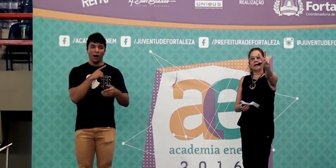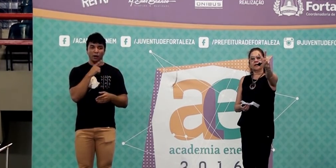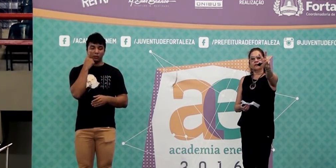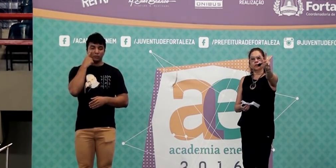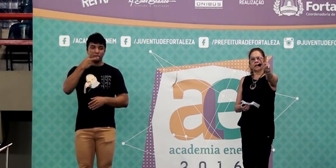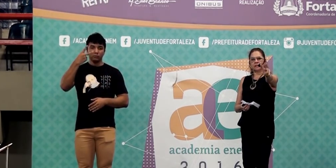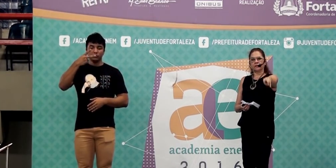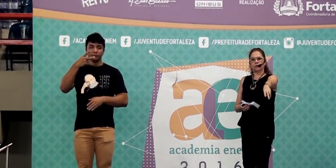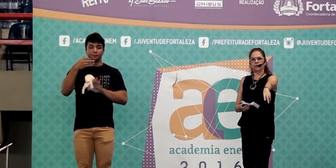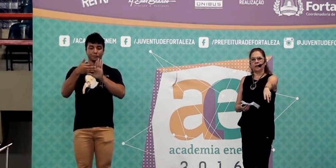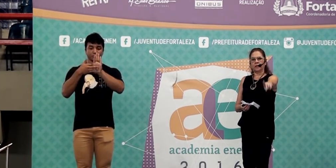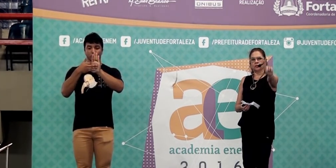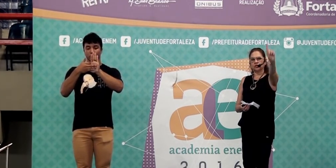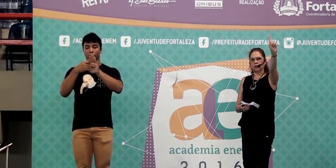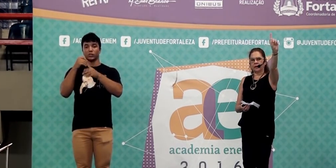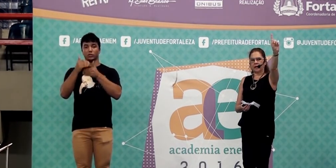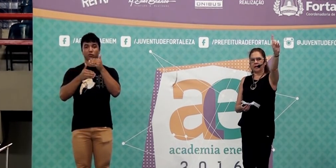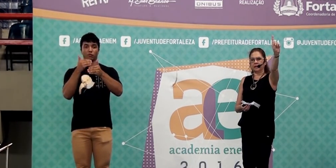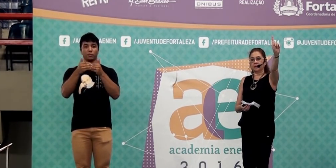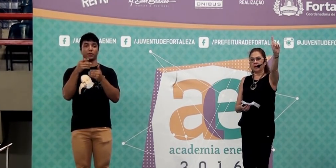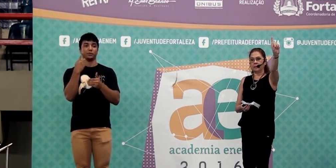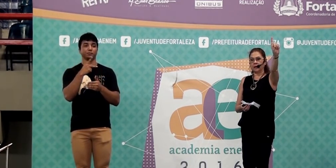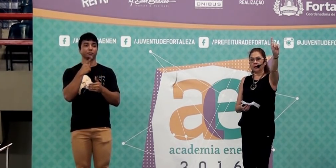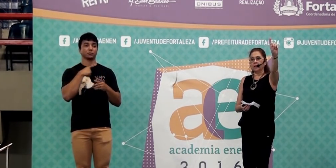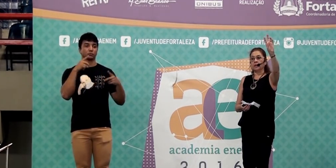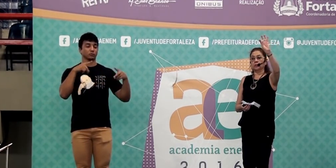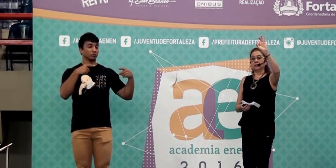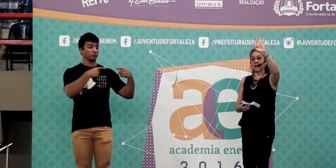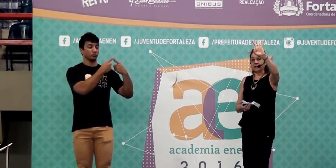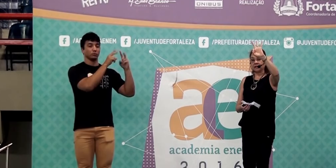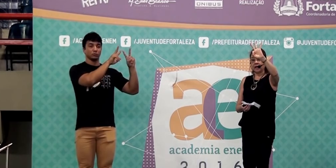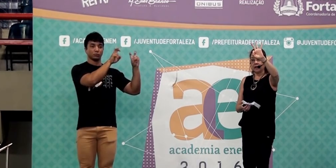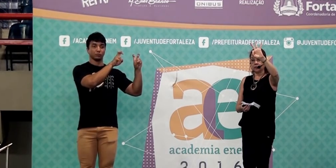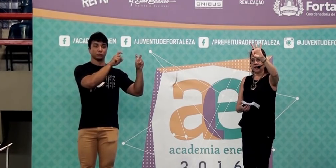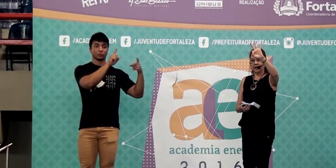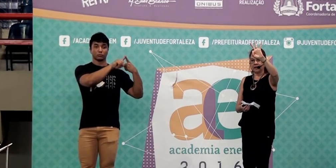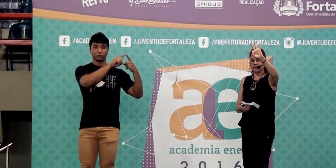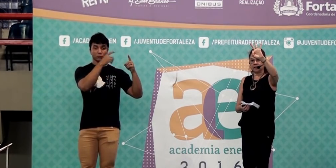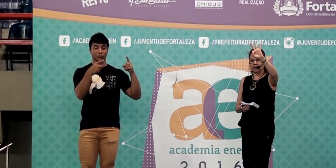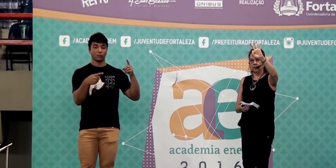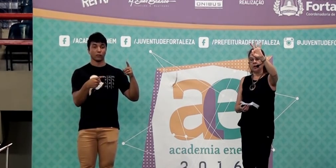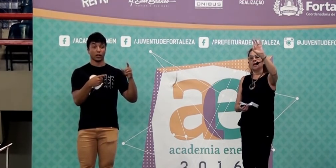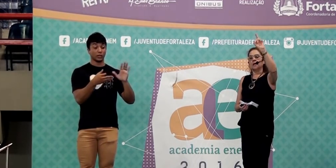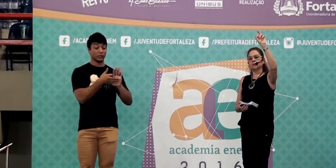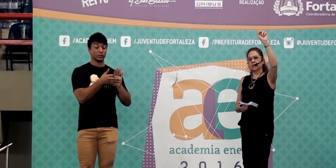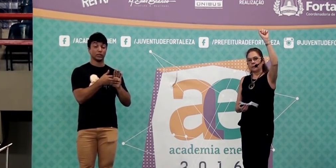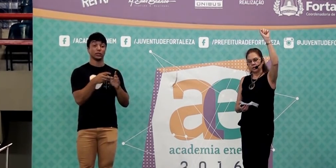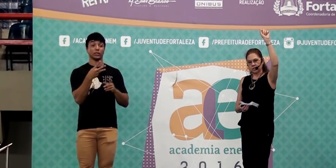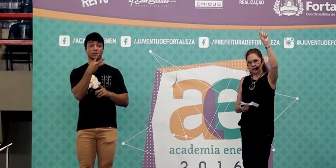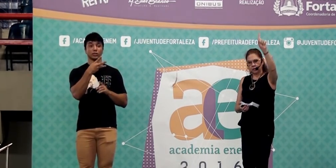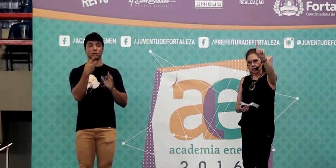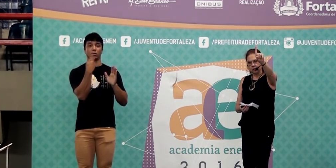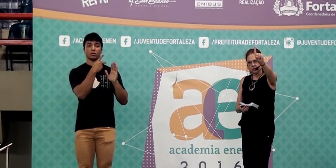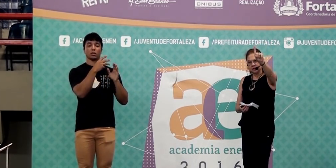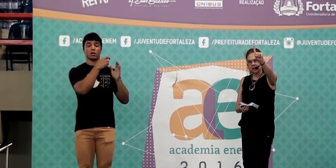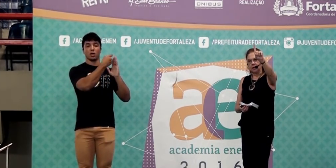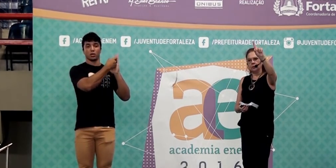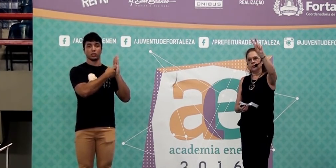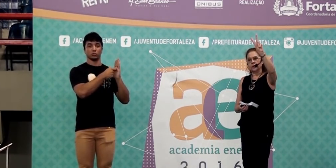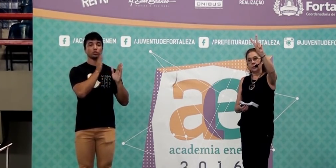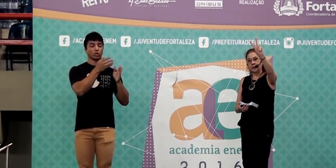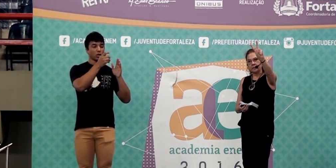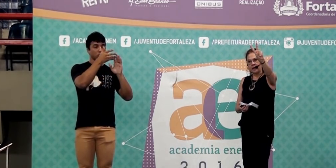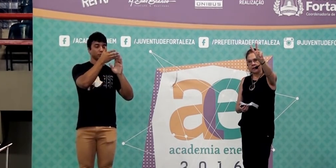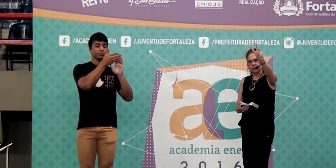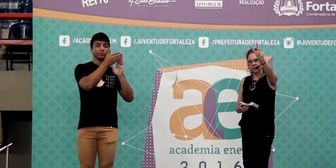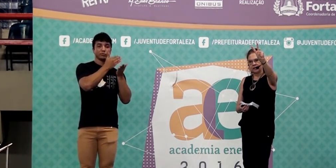Segundo parágrafo do desenvolvimento sobre aquele tema e o terceiro da redação. Eu já mostrei a